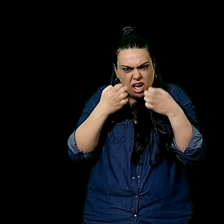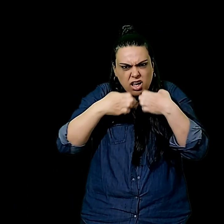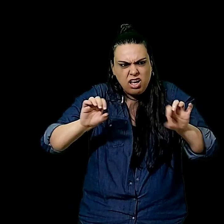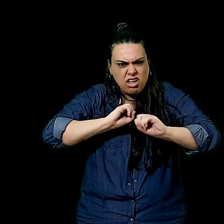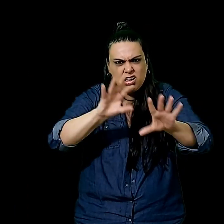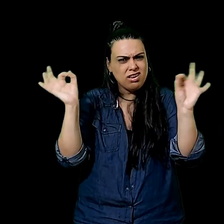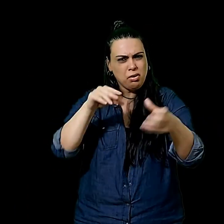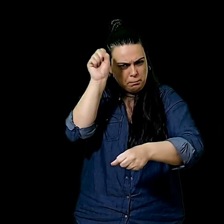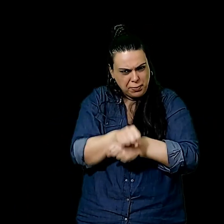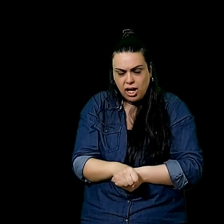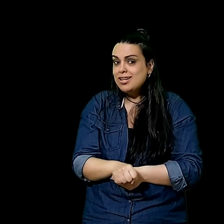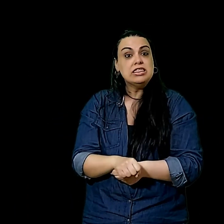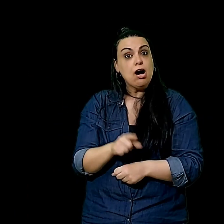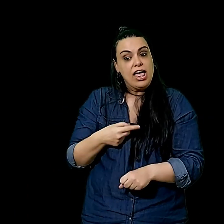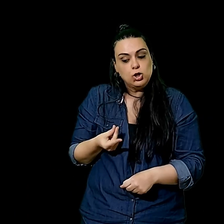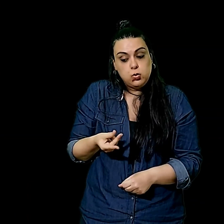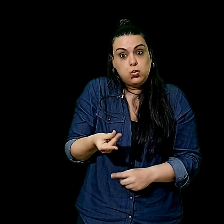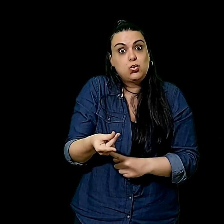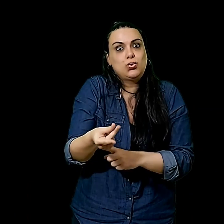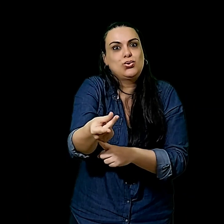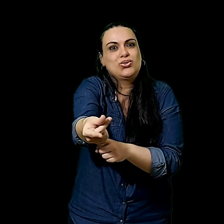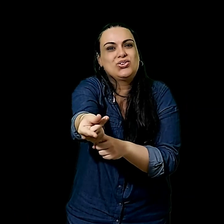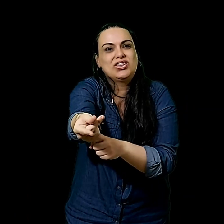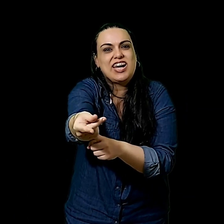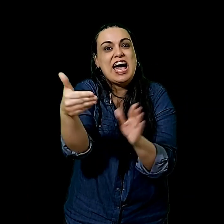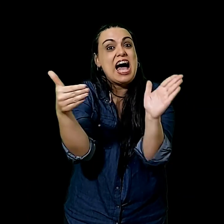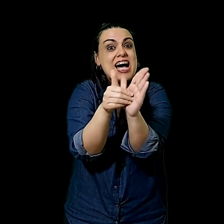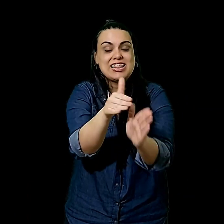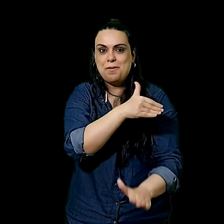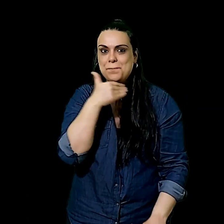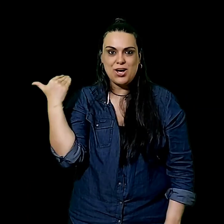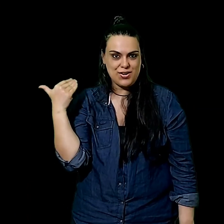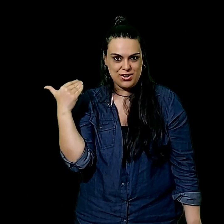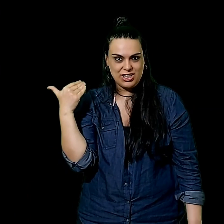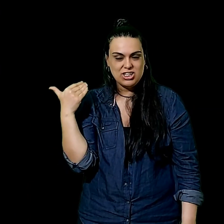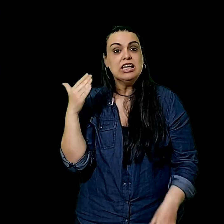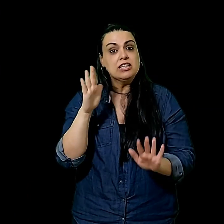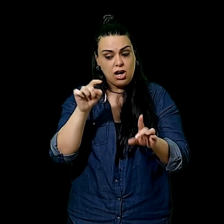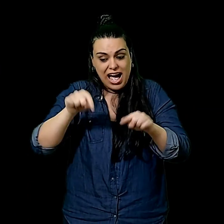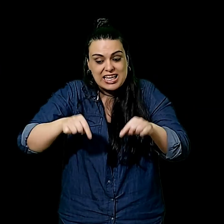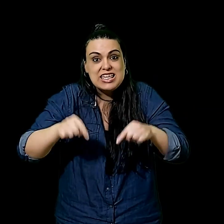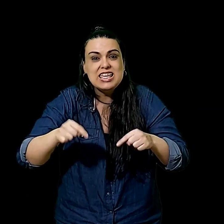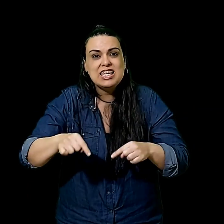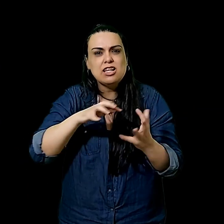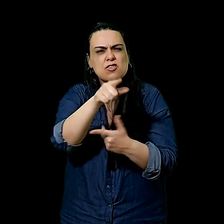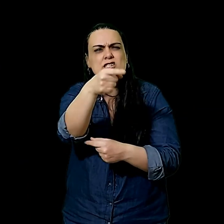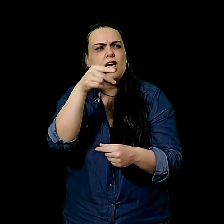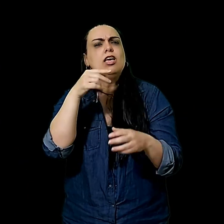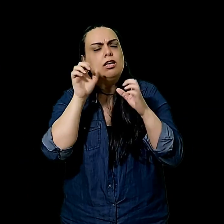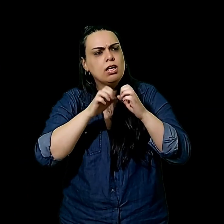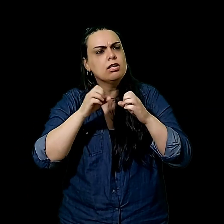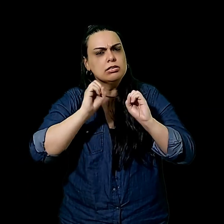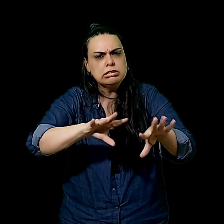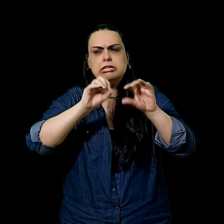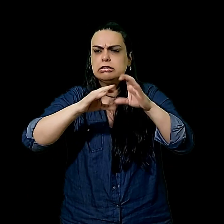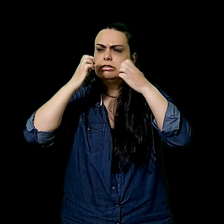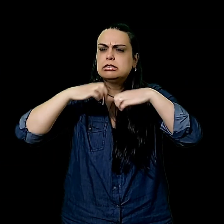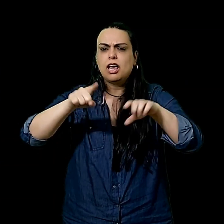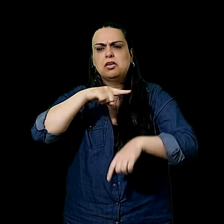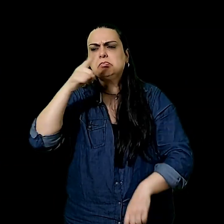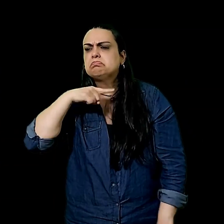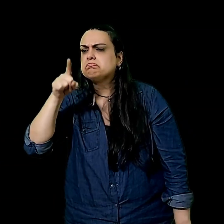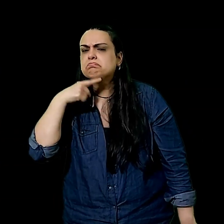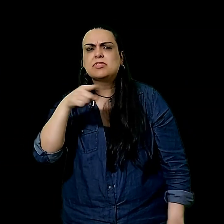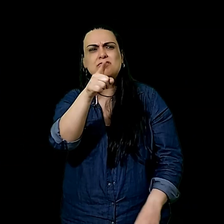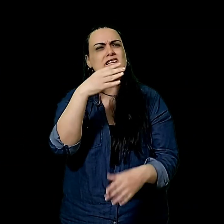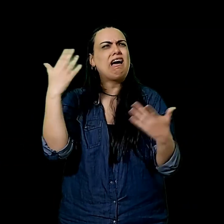20. Porque mesmo que aqui na terra você perceba que alguém não está compreendendo a oportunidade daquilo que você pode oferecer, lá no